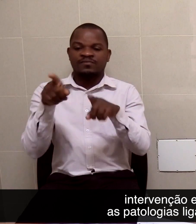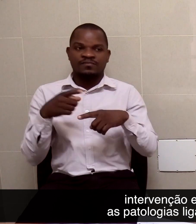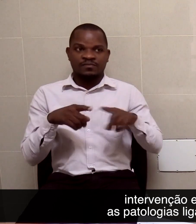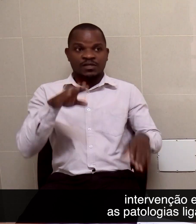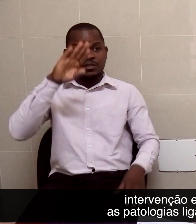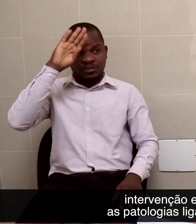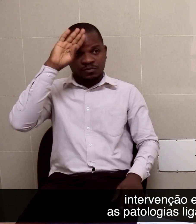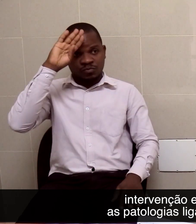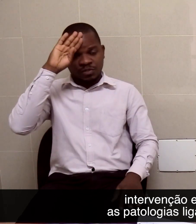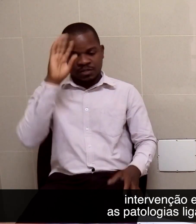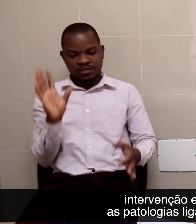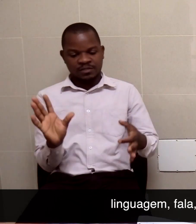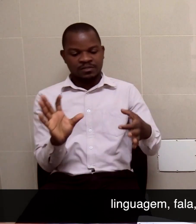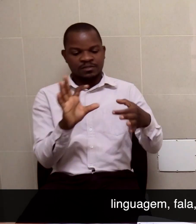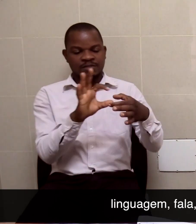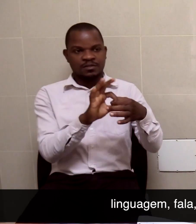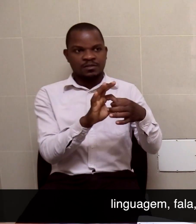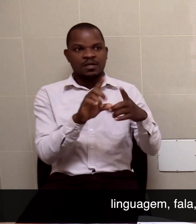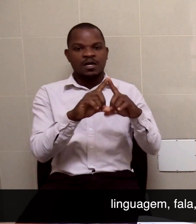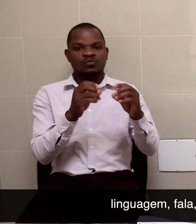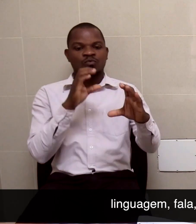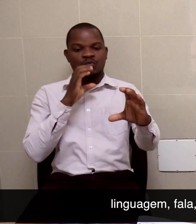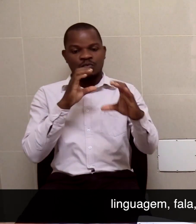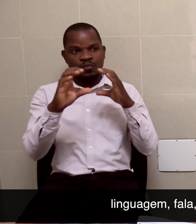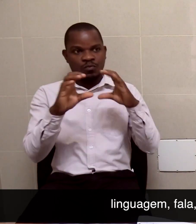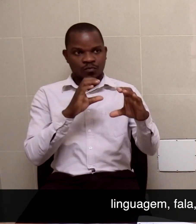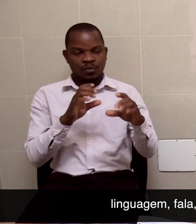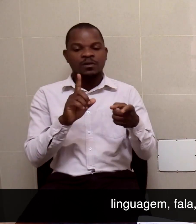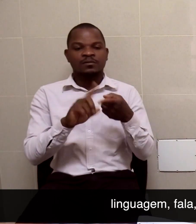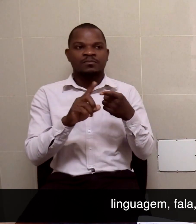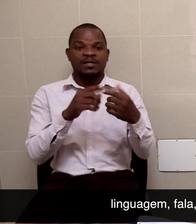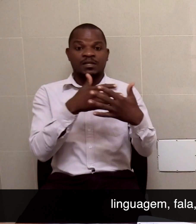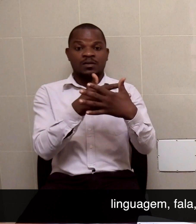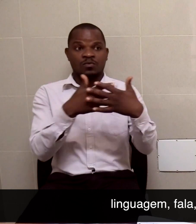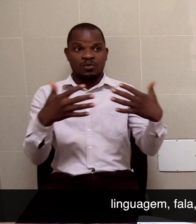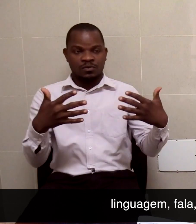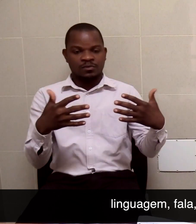à comunicação, linguagem, fala,